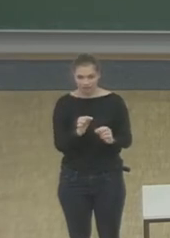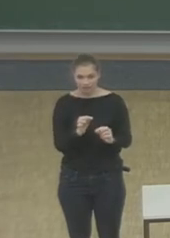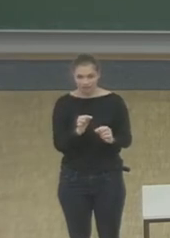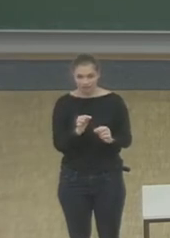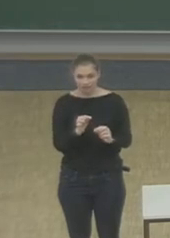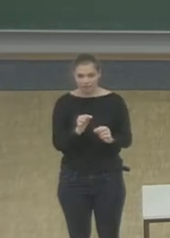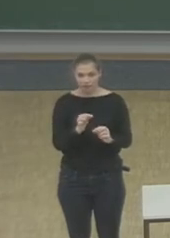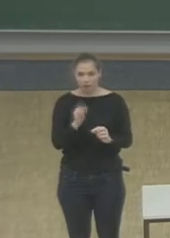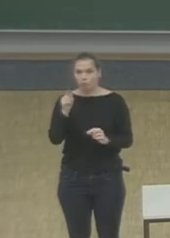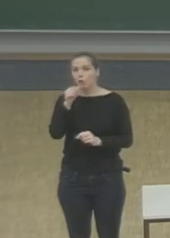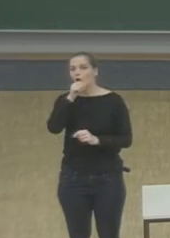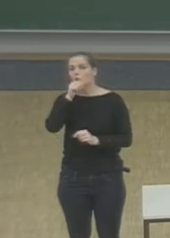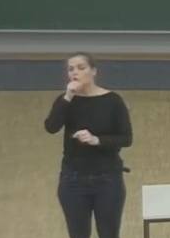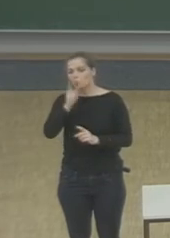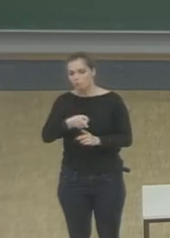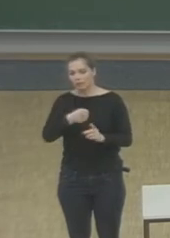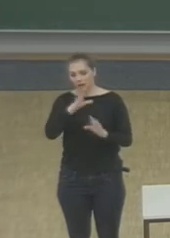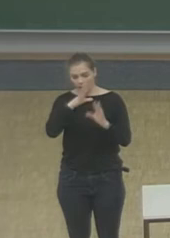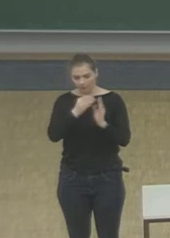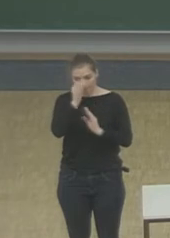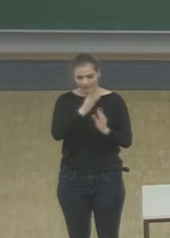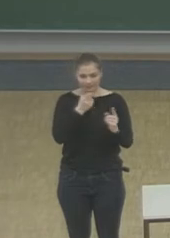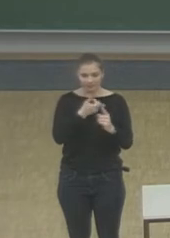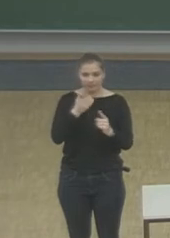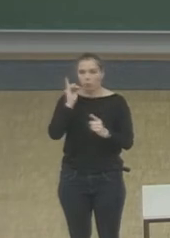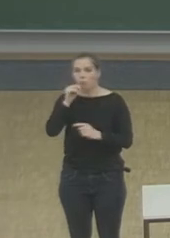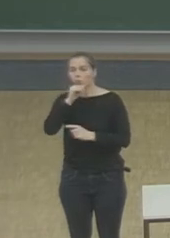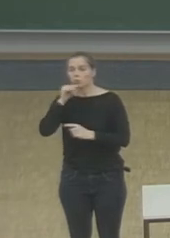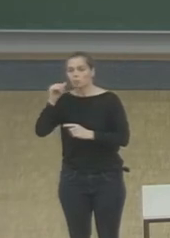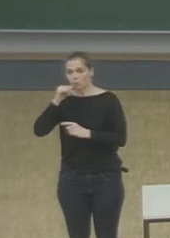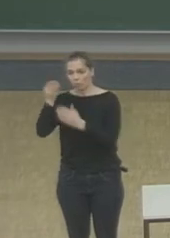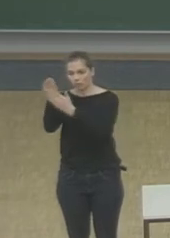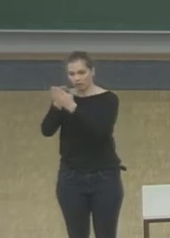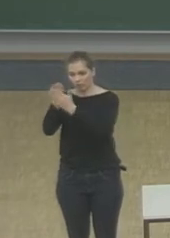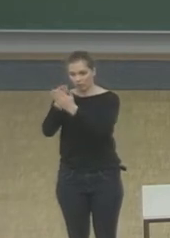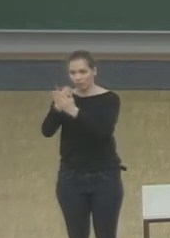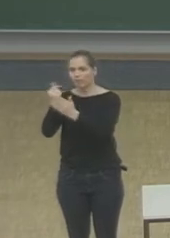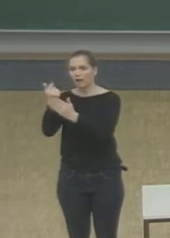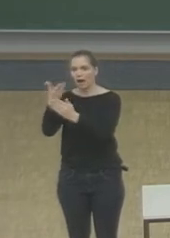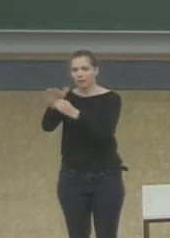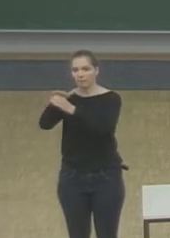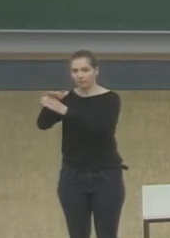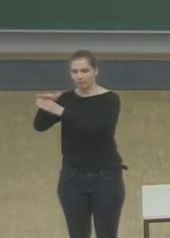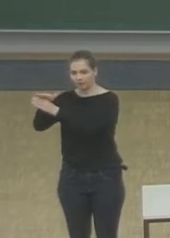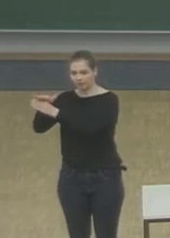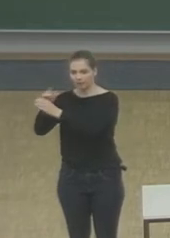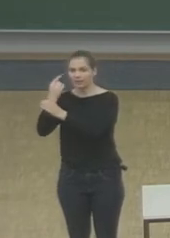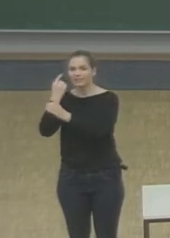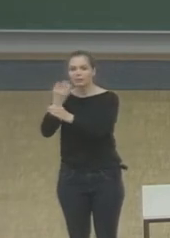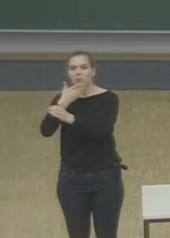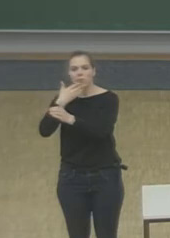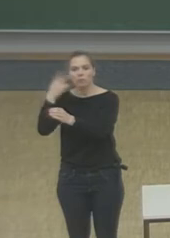so vorzubereiten, dass für wenige Gewerbe noch unverstandene und also nie auf den Menschen